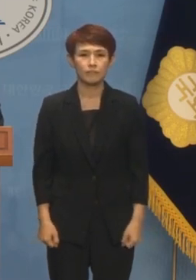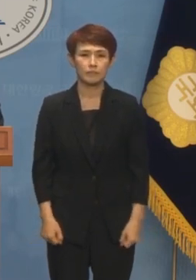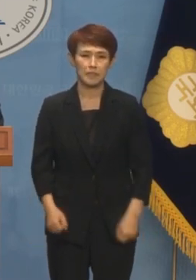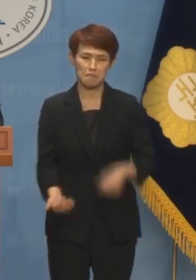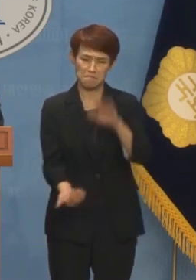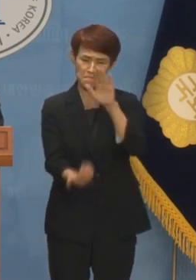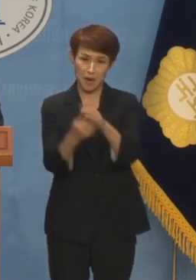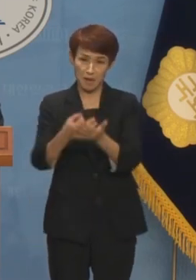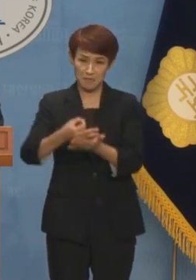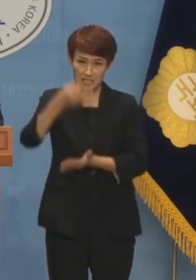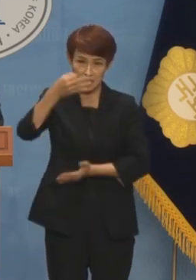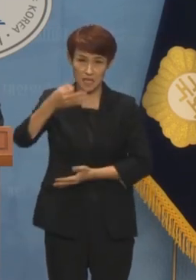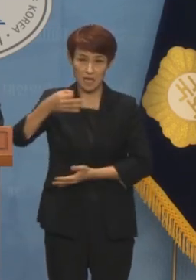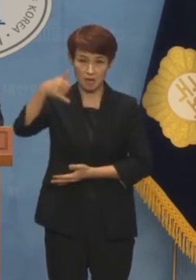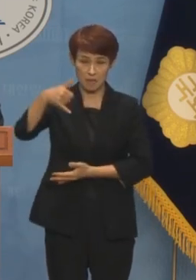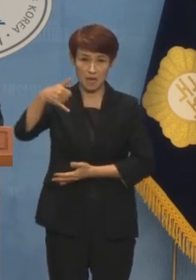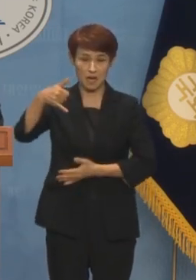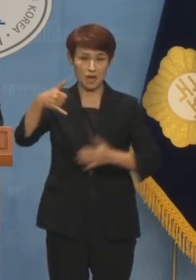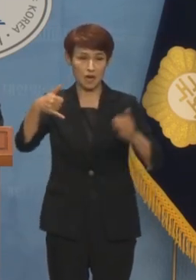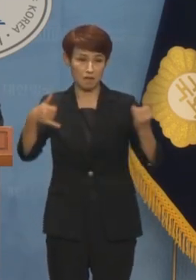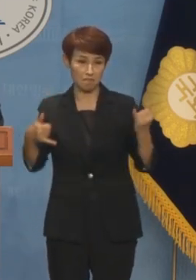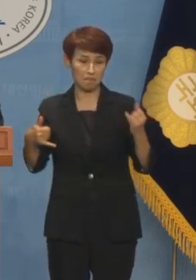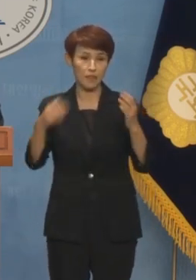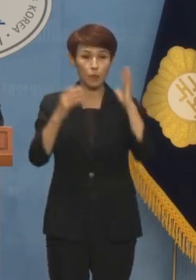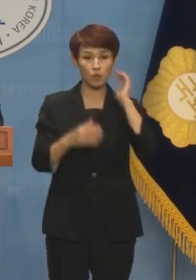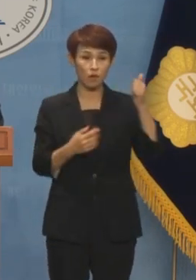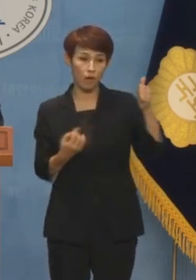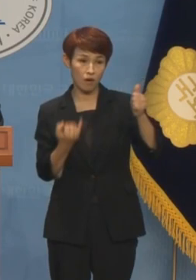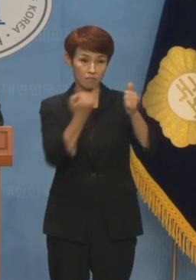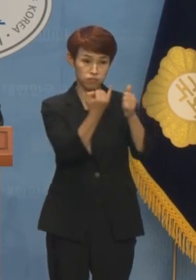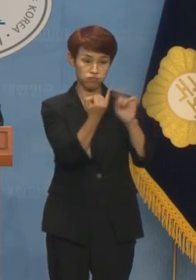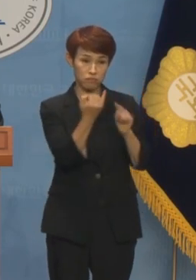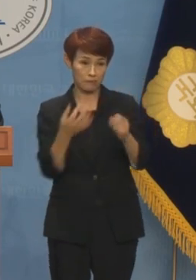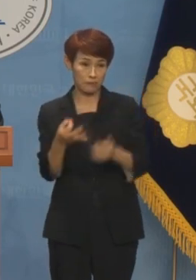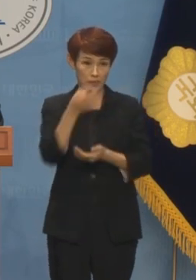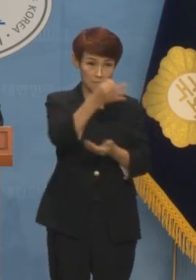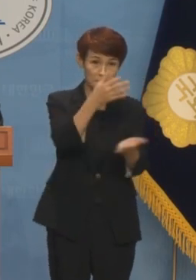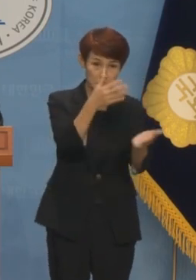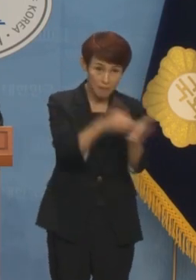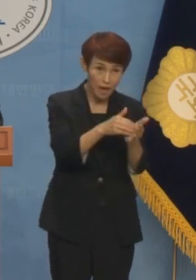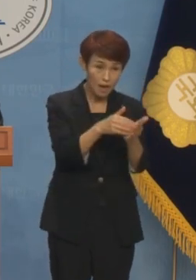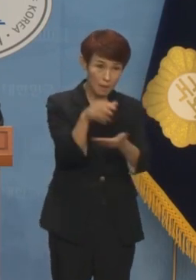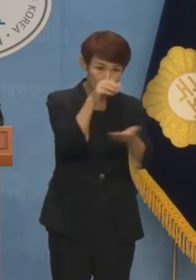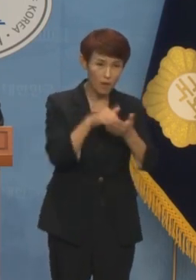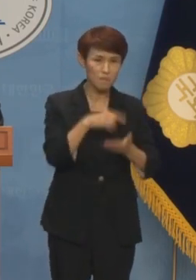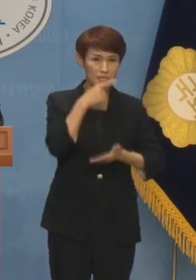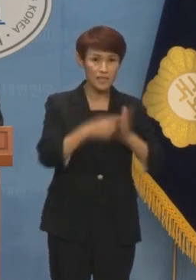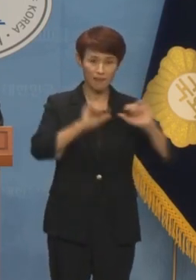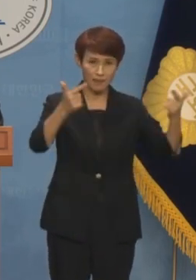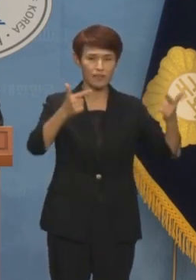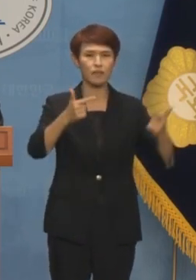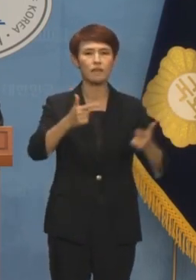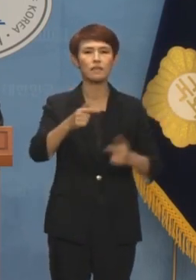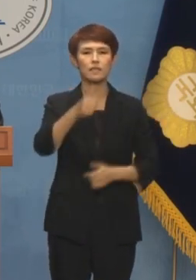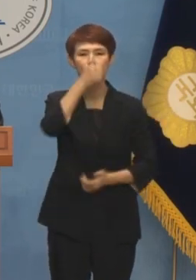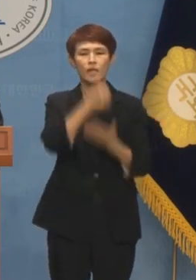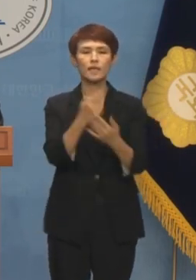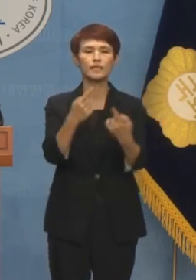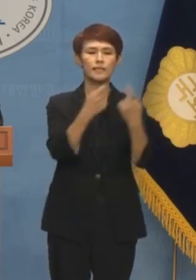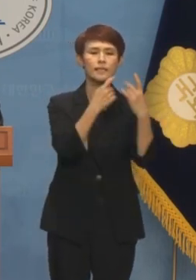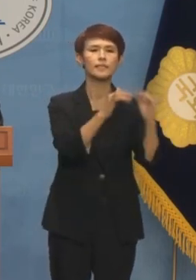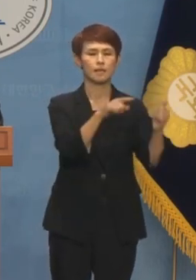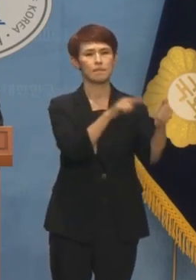명품백 수수 김건희 여사는 피해자가 아니라 피의자입니다. 경찰이 김건희